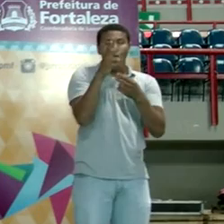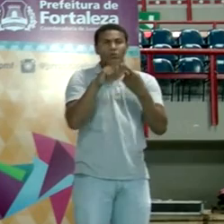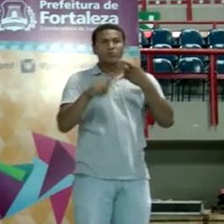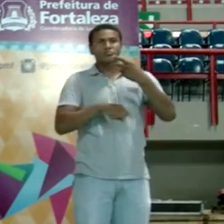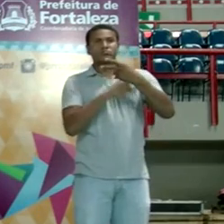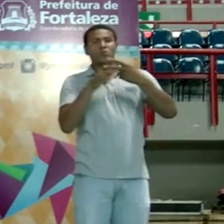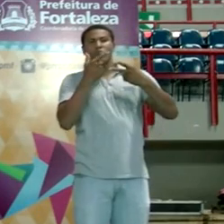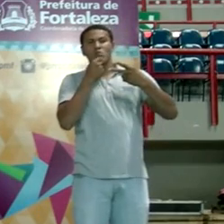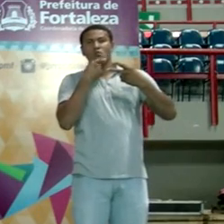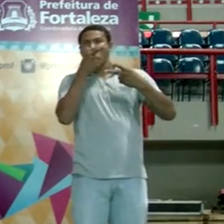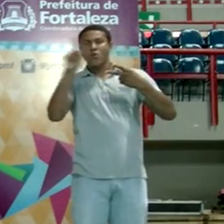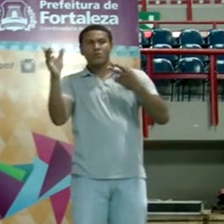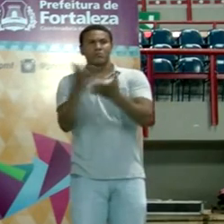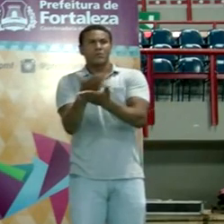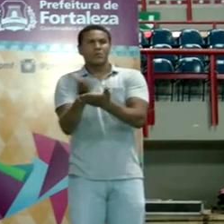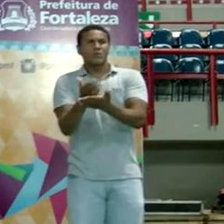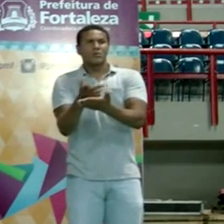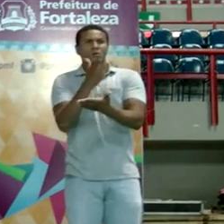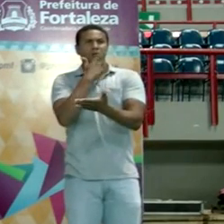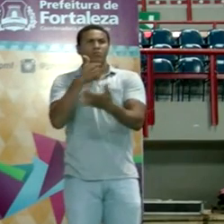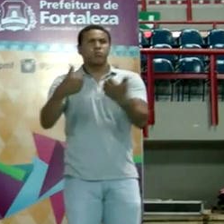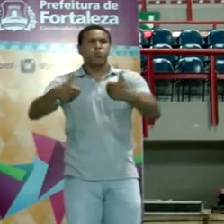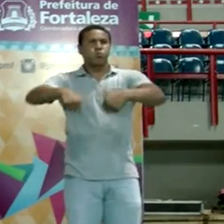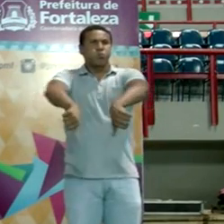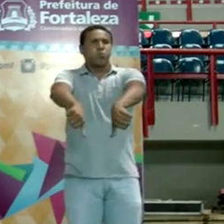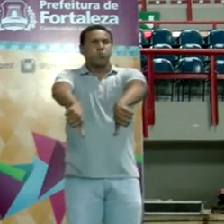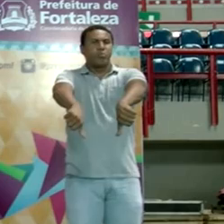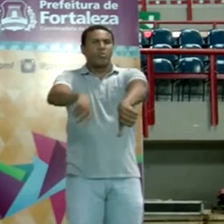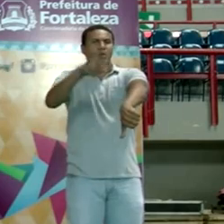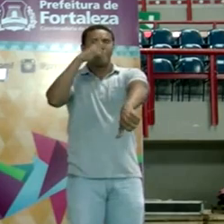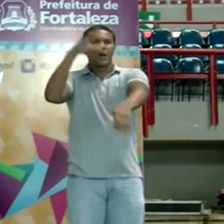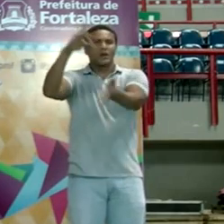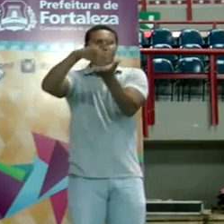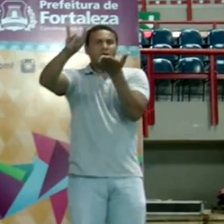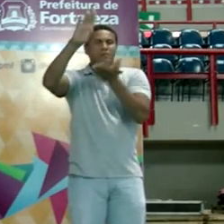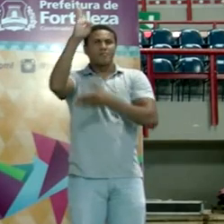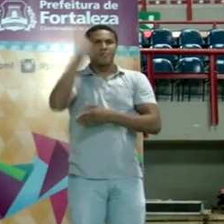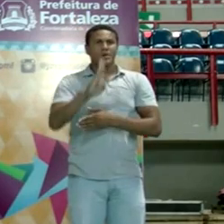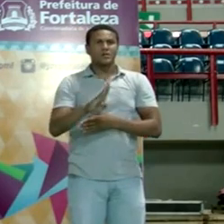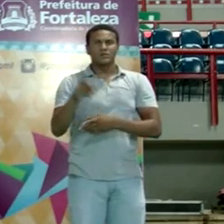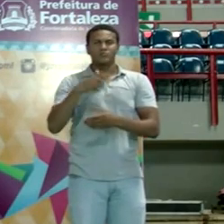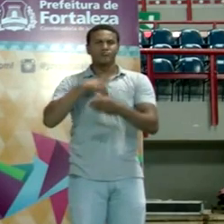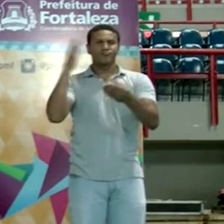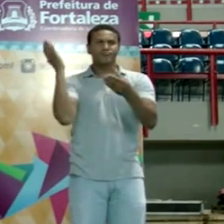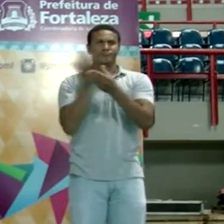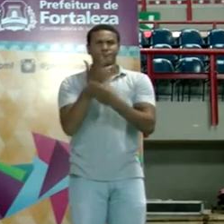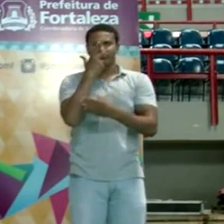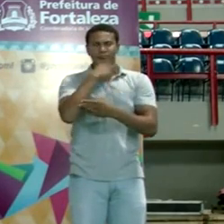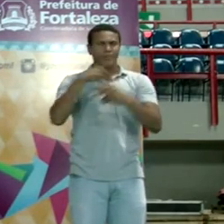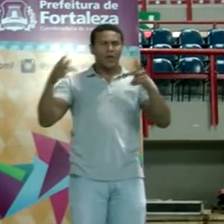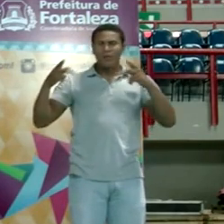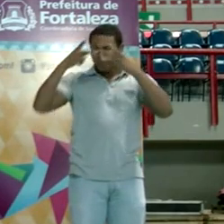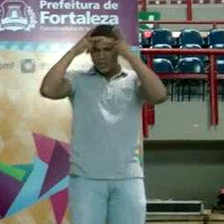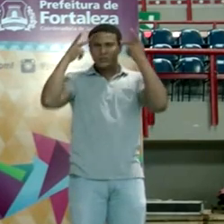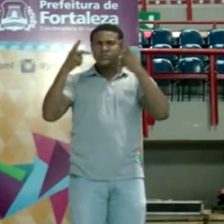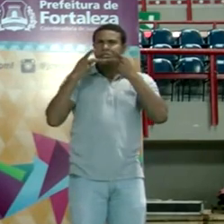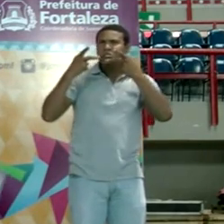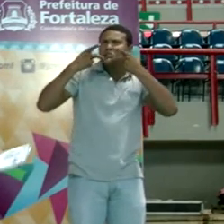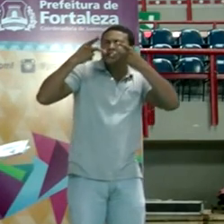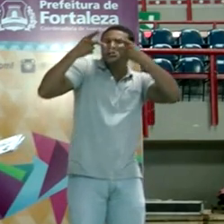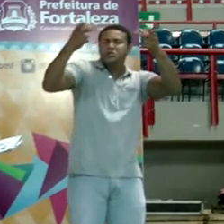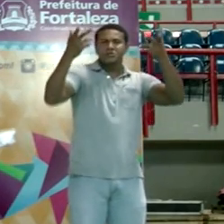revista Veja, meses depois, ele se transformou então no maior inimigo do Brasil, e o processo de impeachment e os caras pintadas, não foi